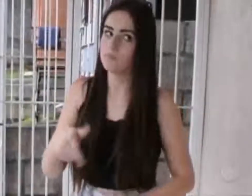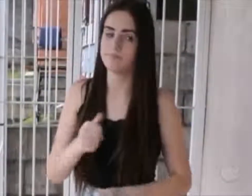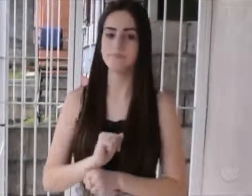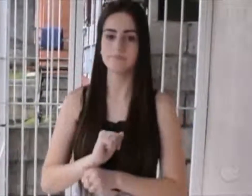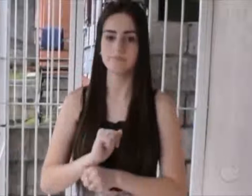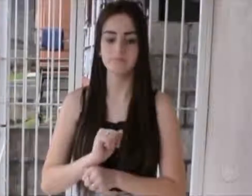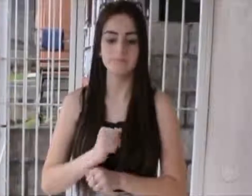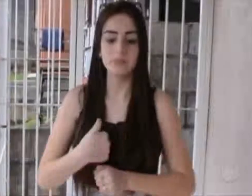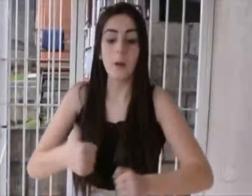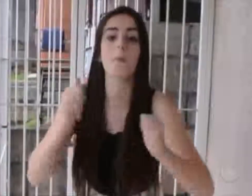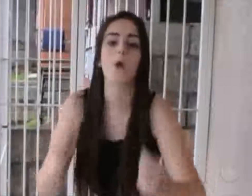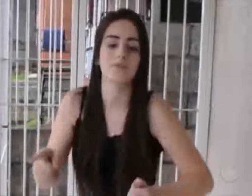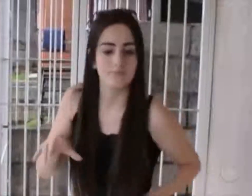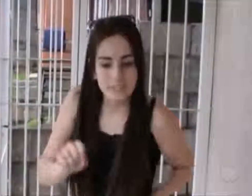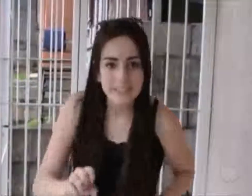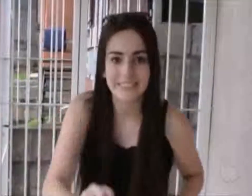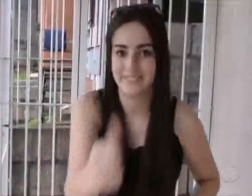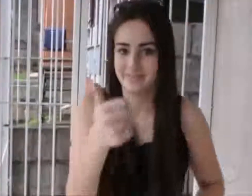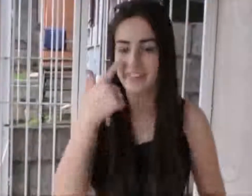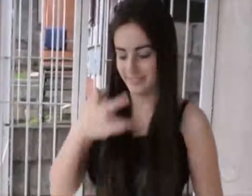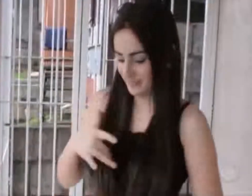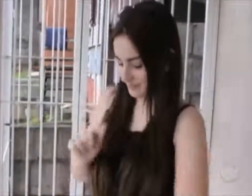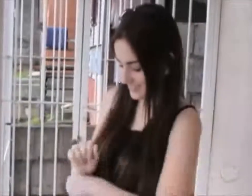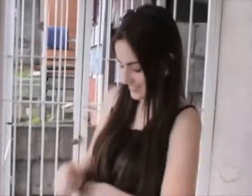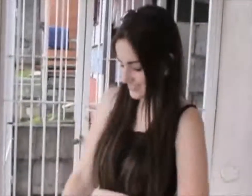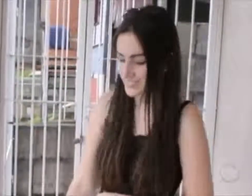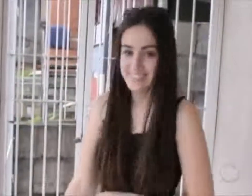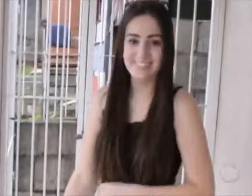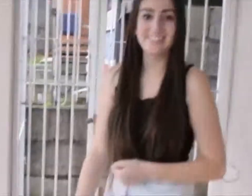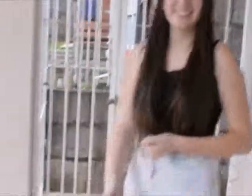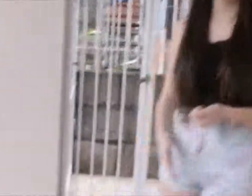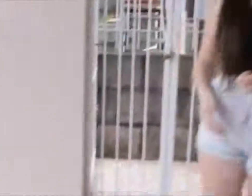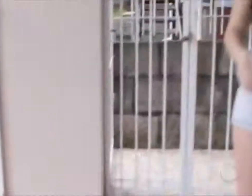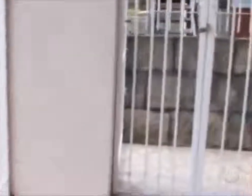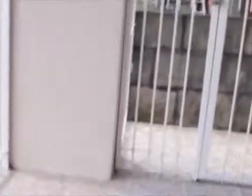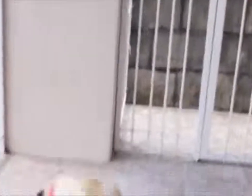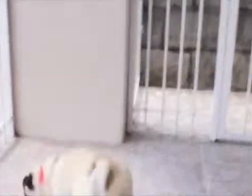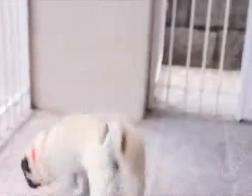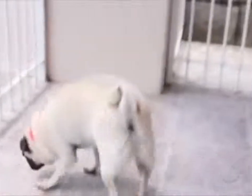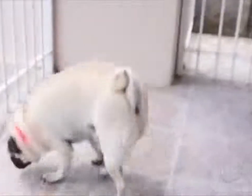E mostra o que a Belinha já aprendeu. Tem o sinal que significa sentar.